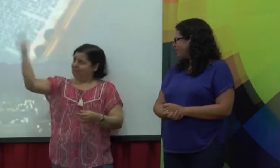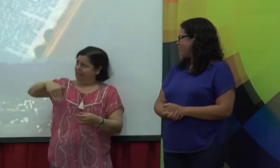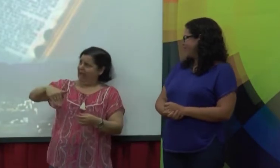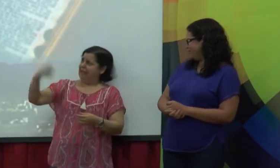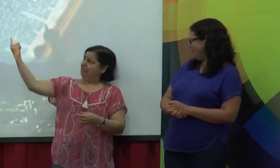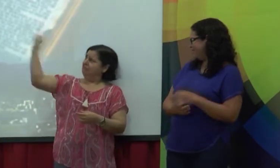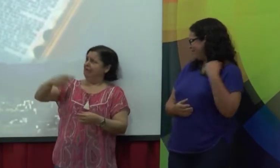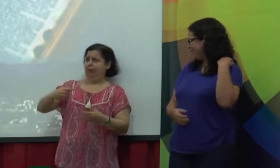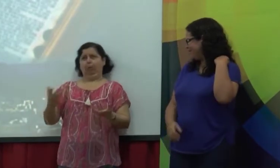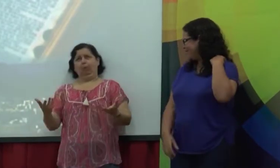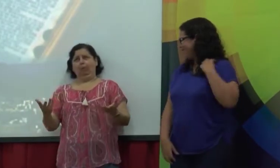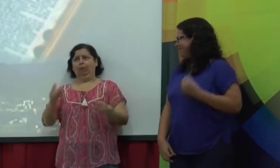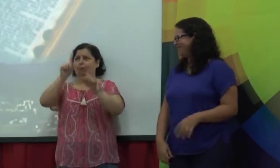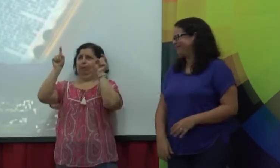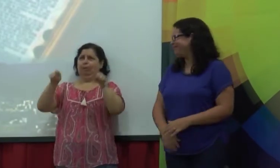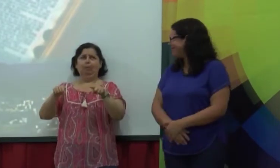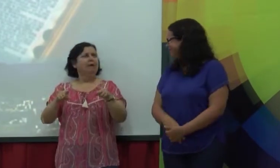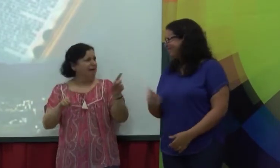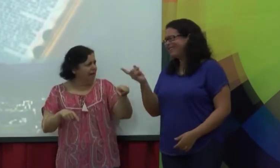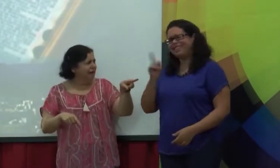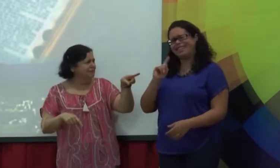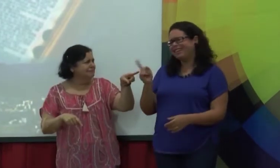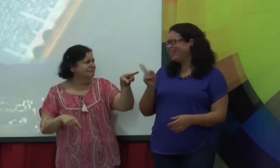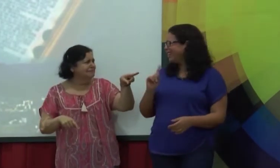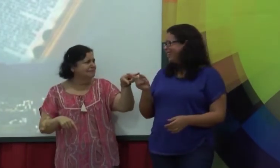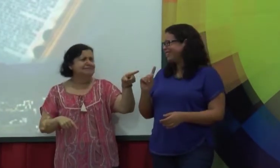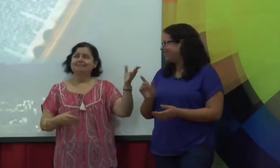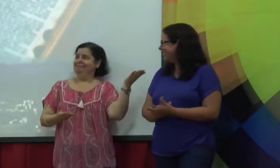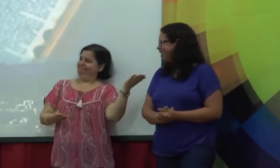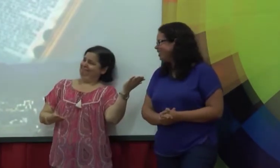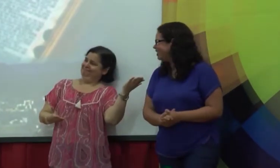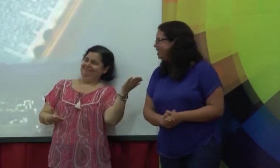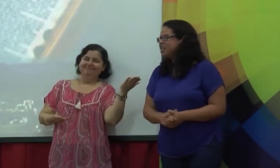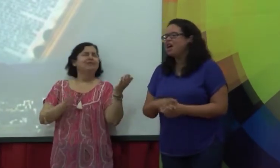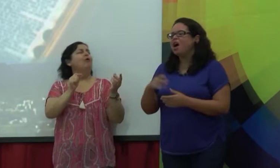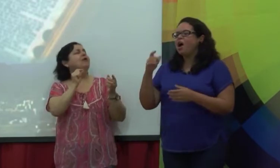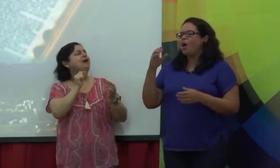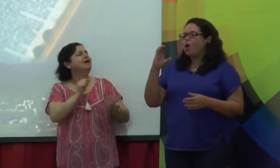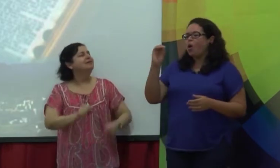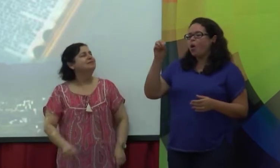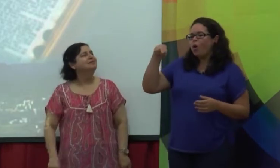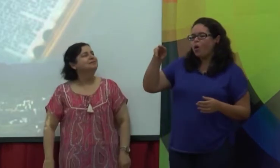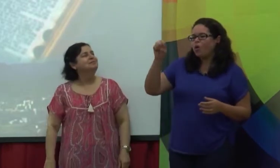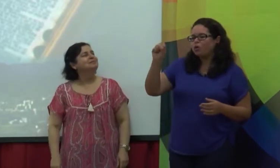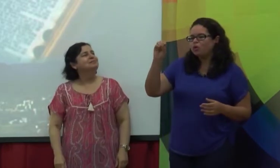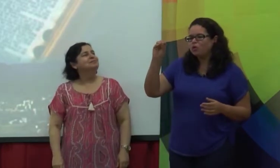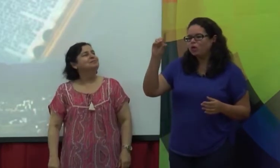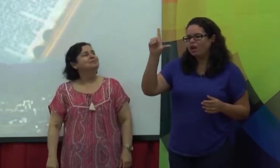As pessoas, vamos chamar as pessoas, é isso? Não, não é nada disso.